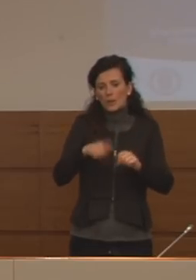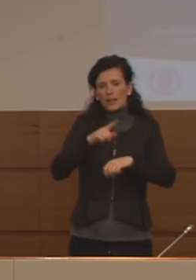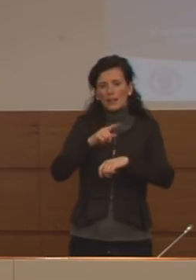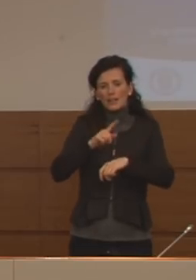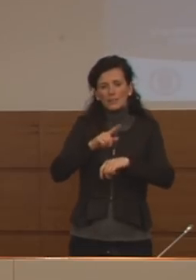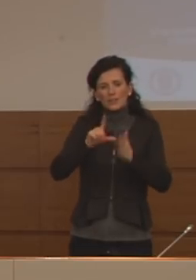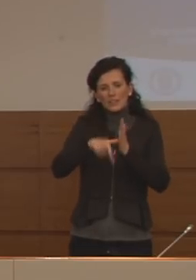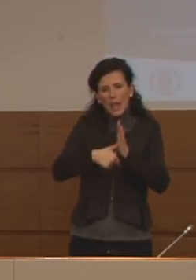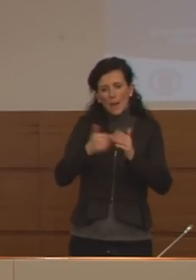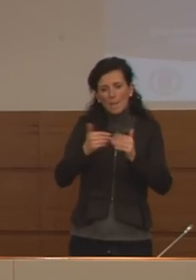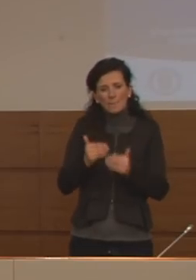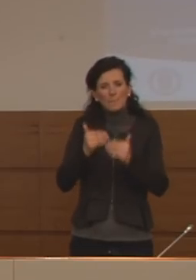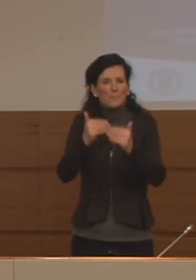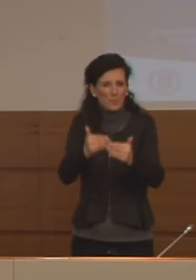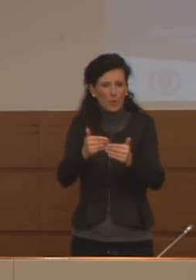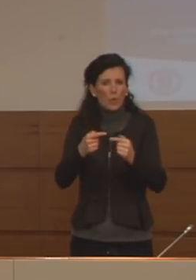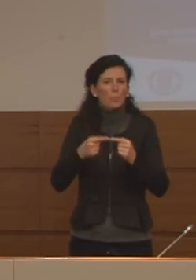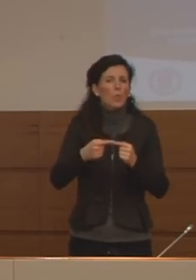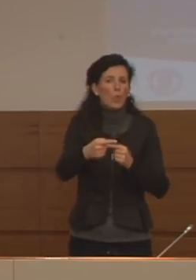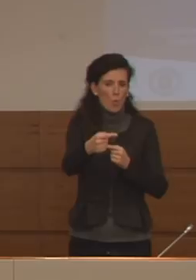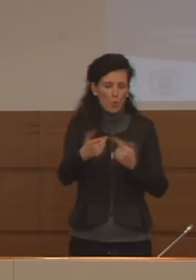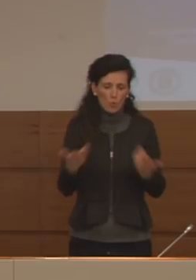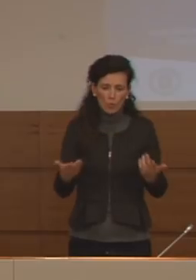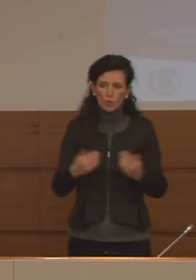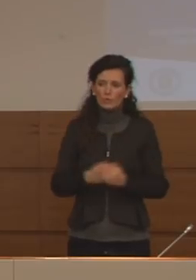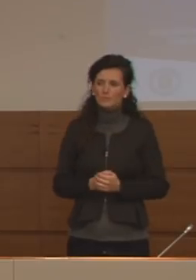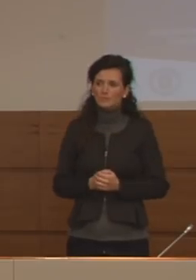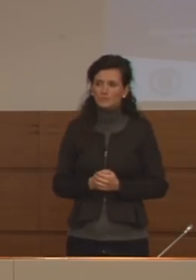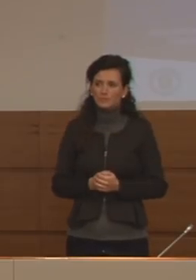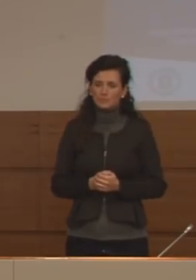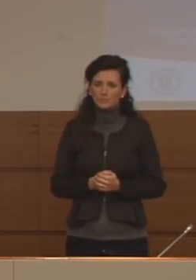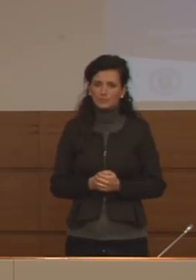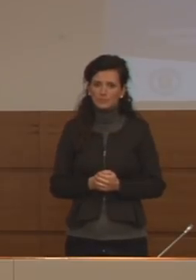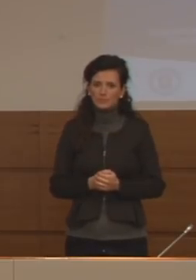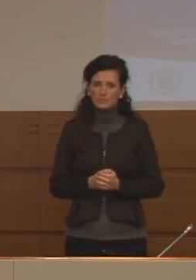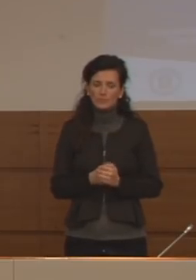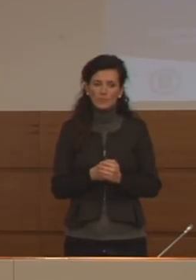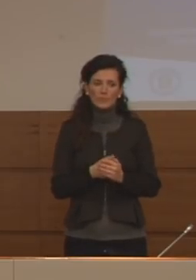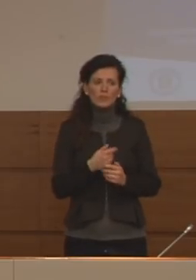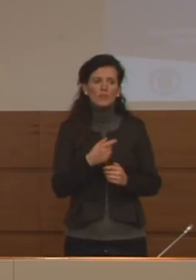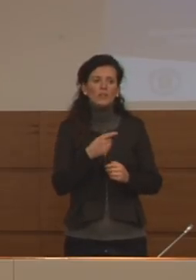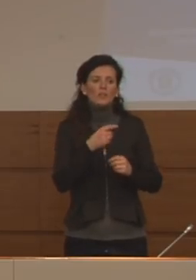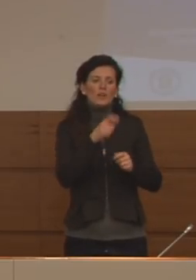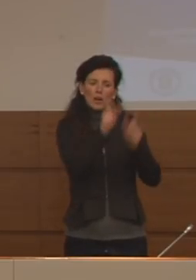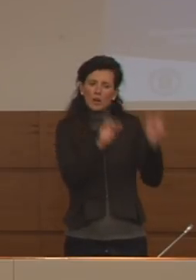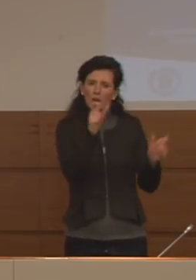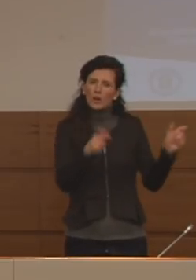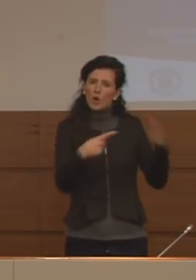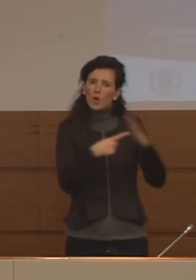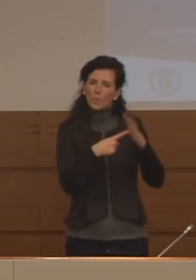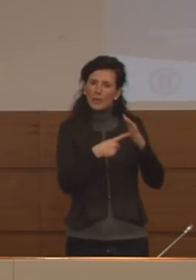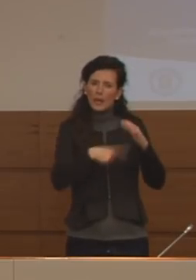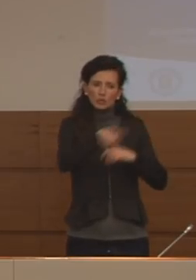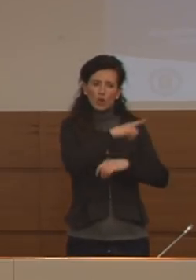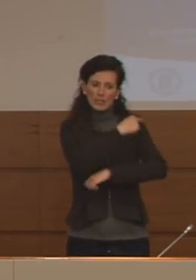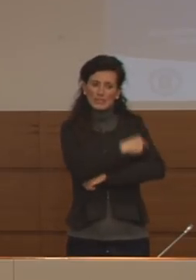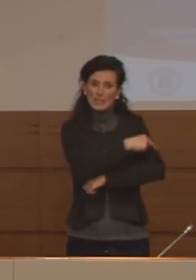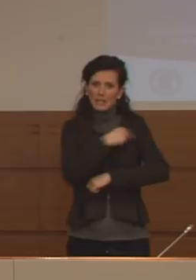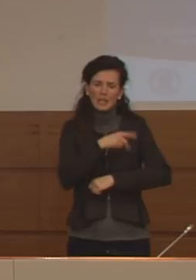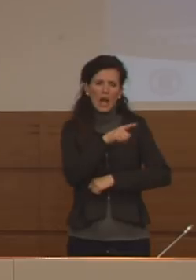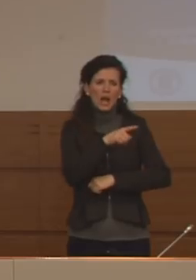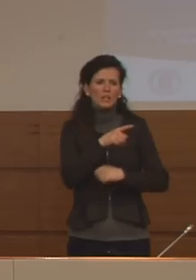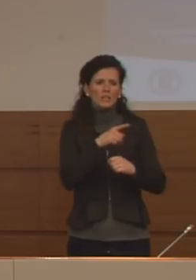termini vorrei ricordare che assieme agli operatori sanitari che non hanno smesso nessuno di